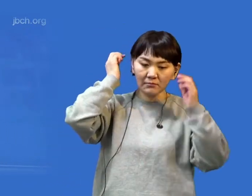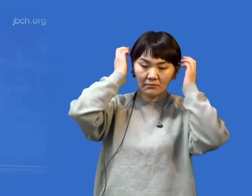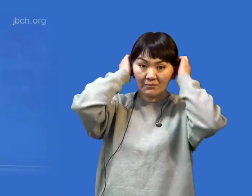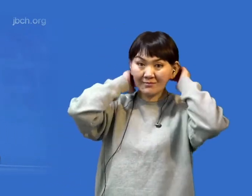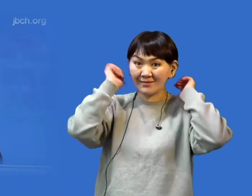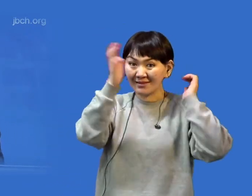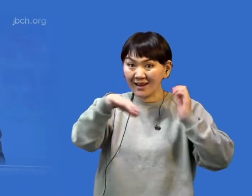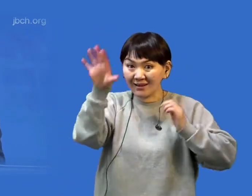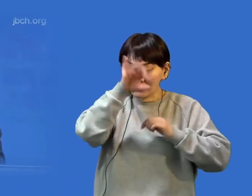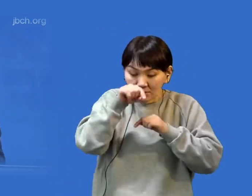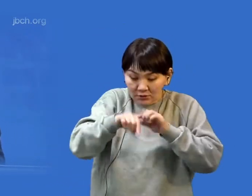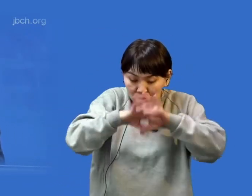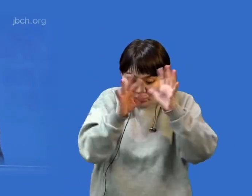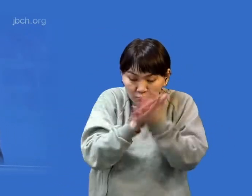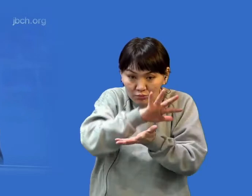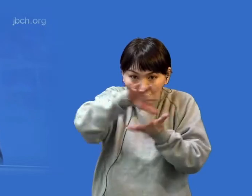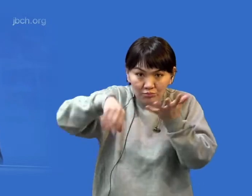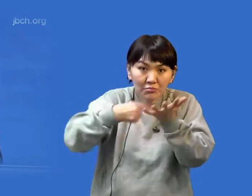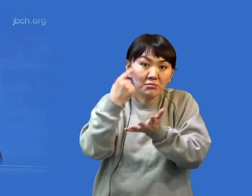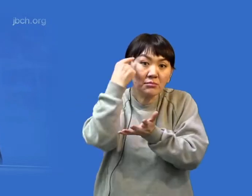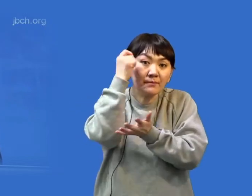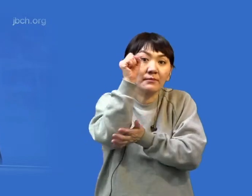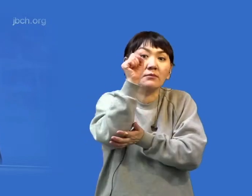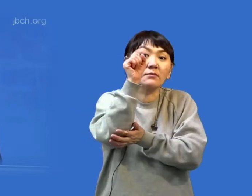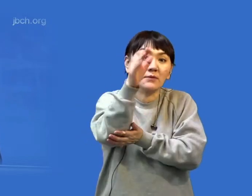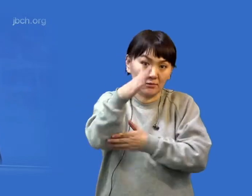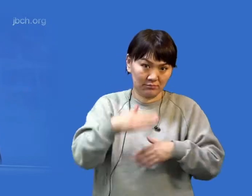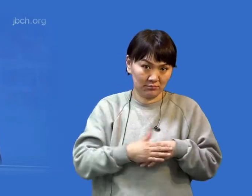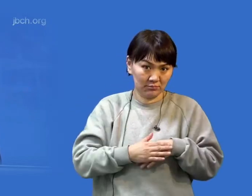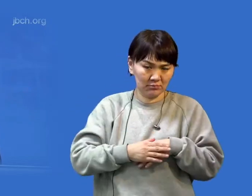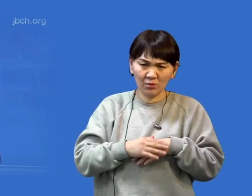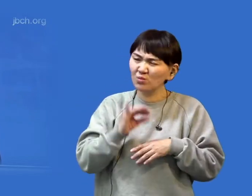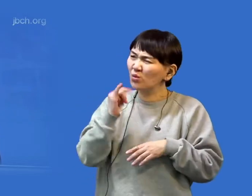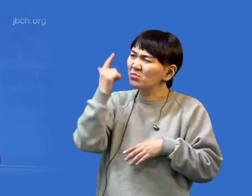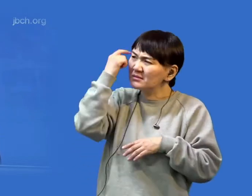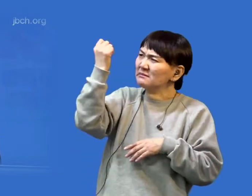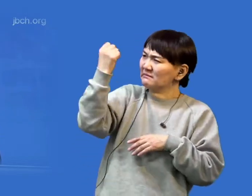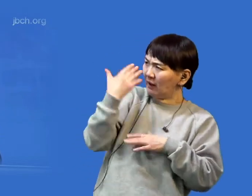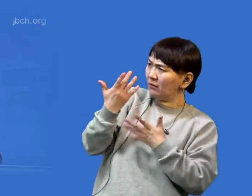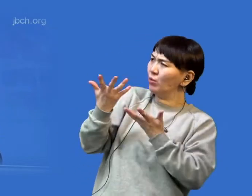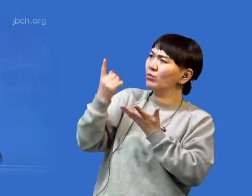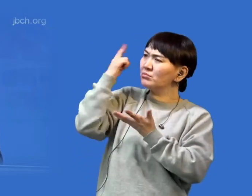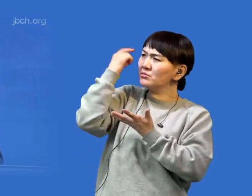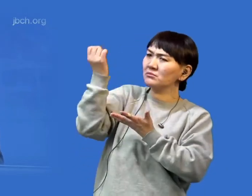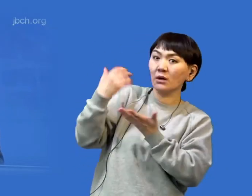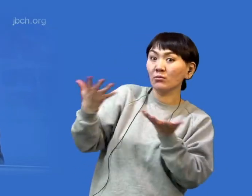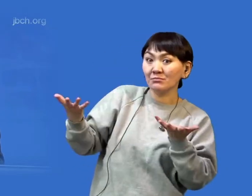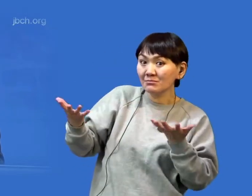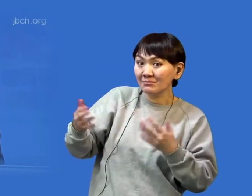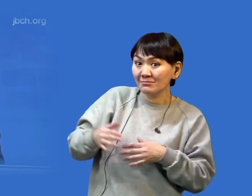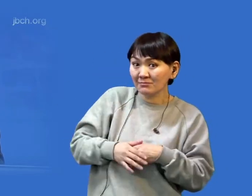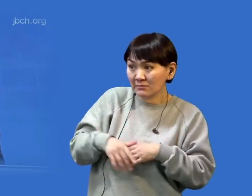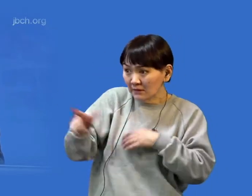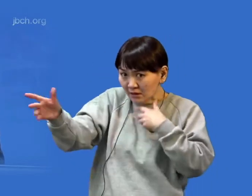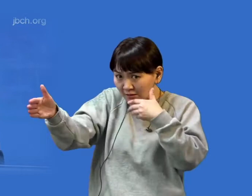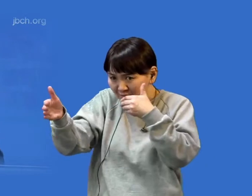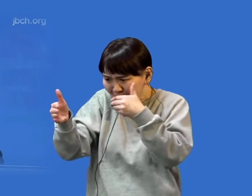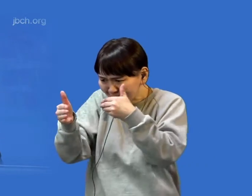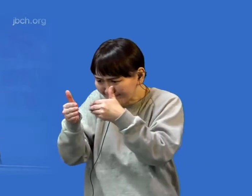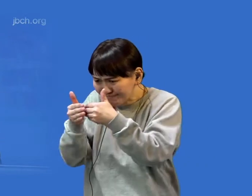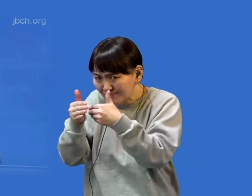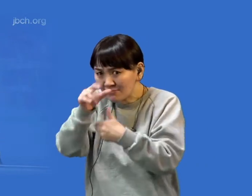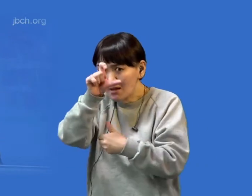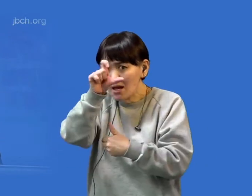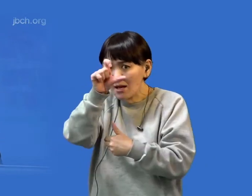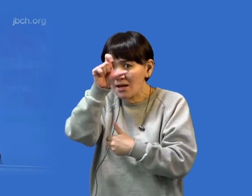мэдэж аваа гэж байна. Үүнийг одоо бүгдээрээ мэдэж авах хэрэгтэй. Юуг мэдэх хэрэгнүү? Эрэхтэй байна уу? Эцсийн өдрүүдэд хэцүү цаг ирнэ гэж байна. Энэ